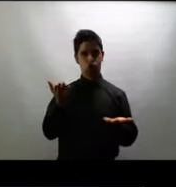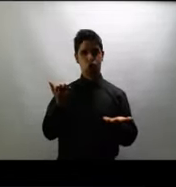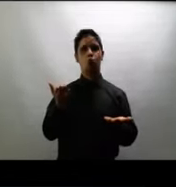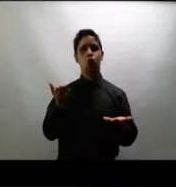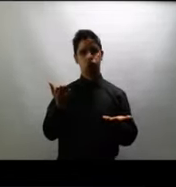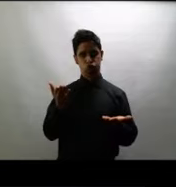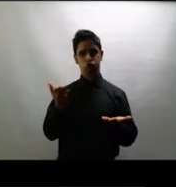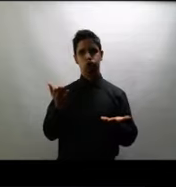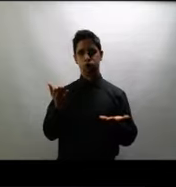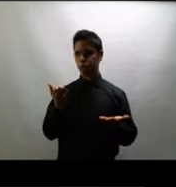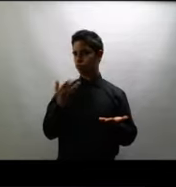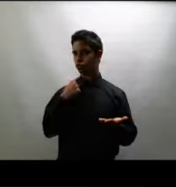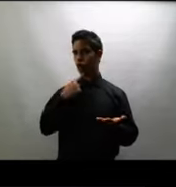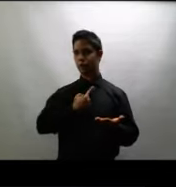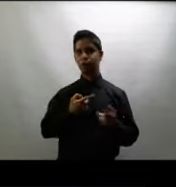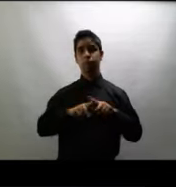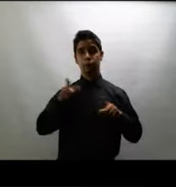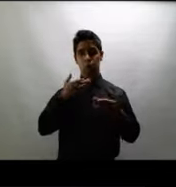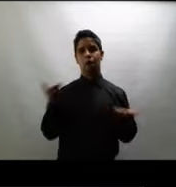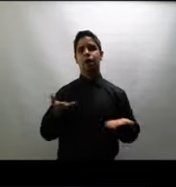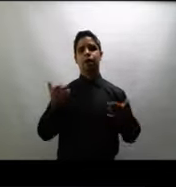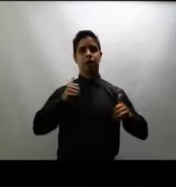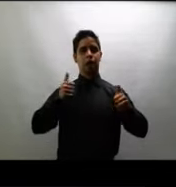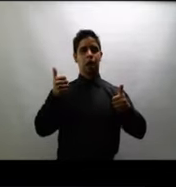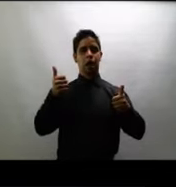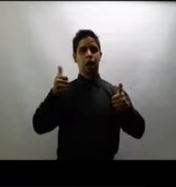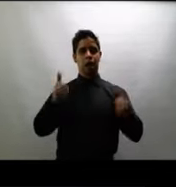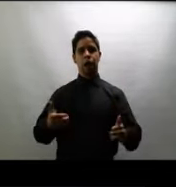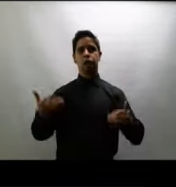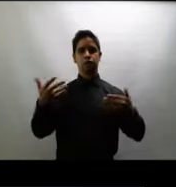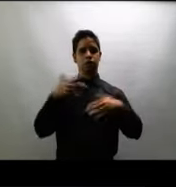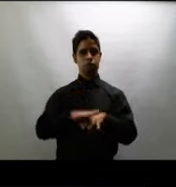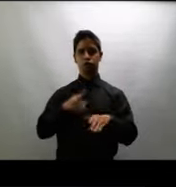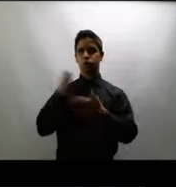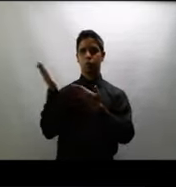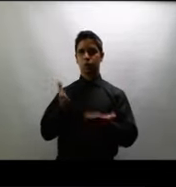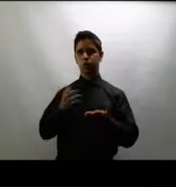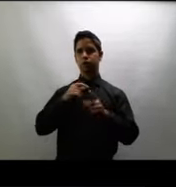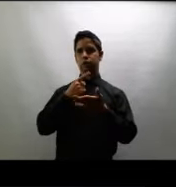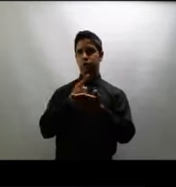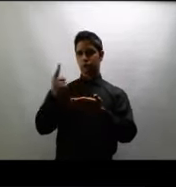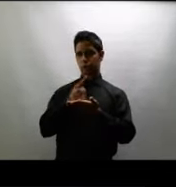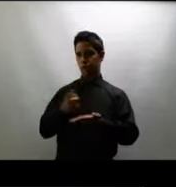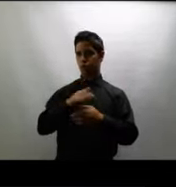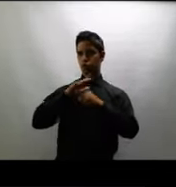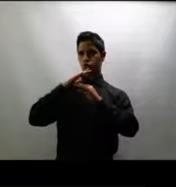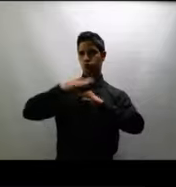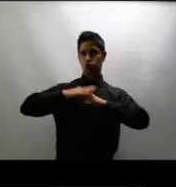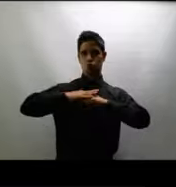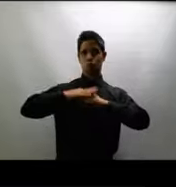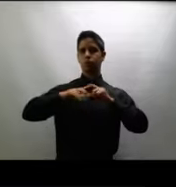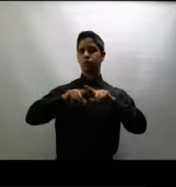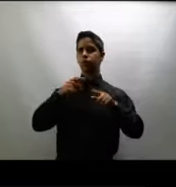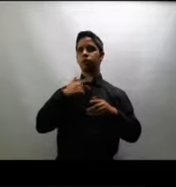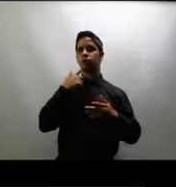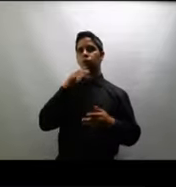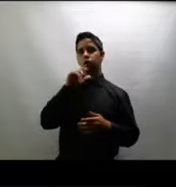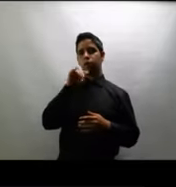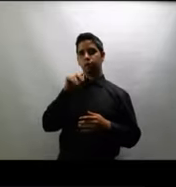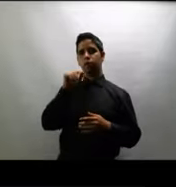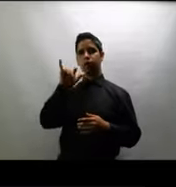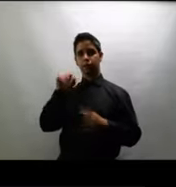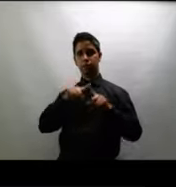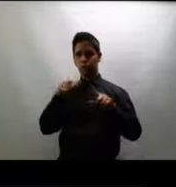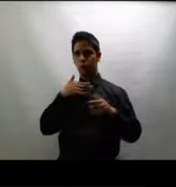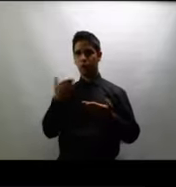Nos encargamos de decirte las todas. Semanalmente traemos aquí la crema de la crema. Exacto. Y como hoy no traemos crema, traemos el café. Pero